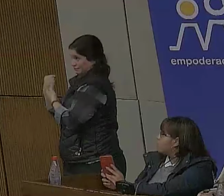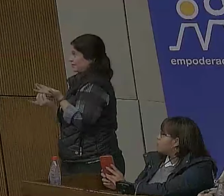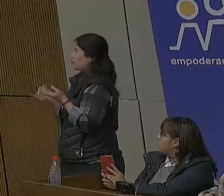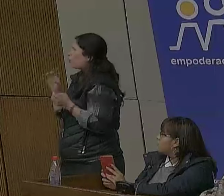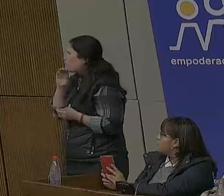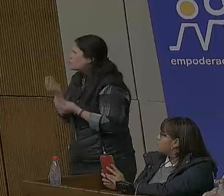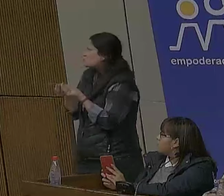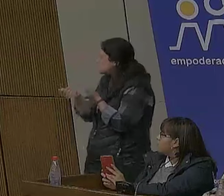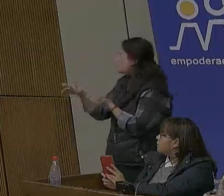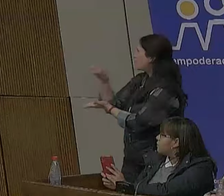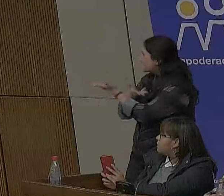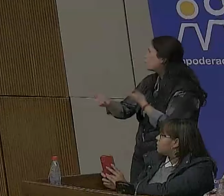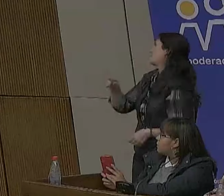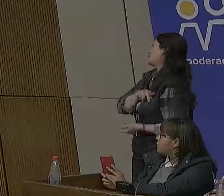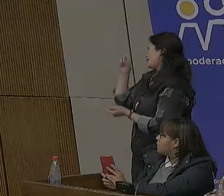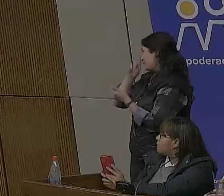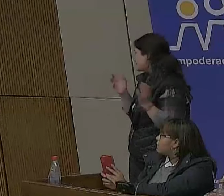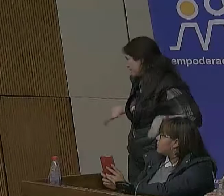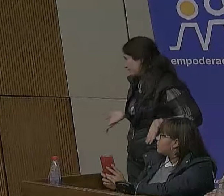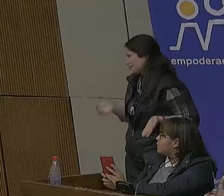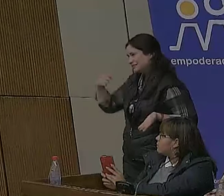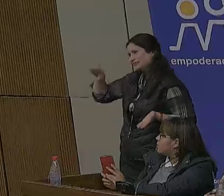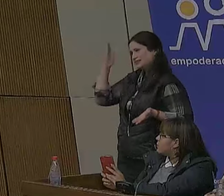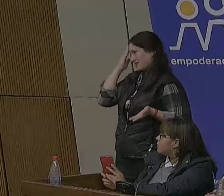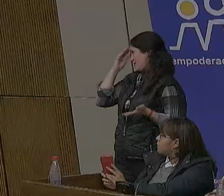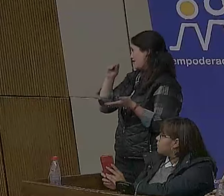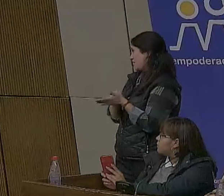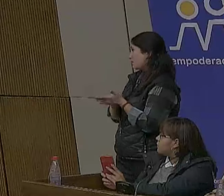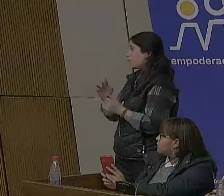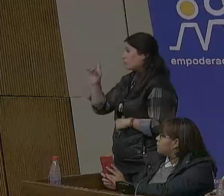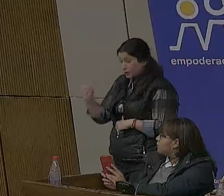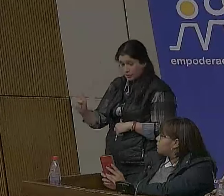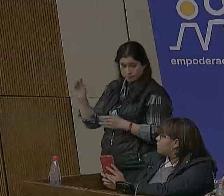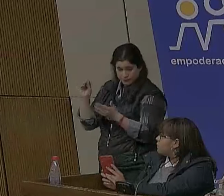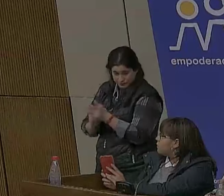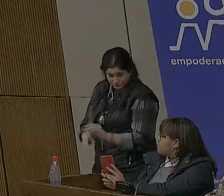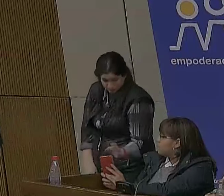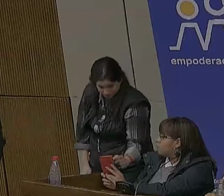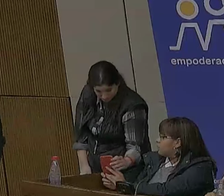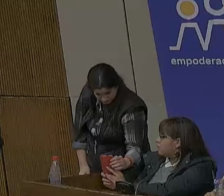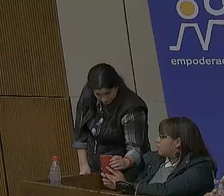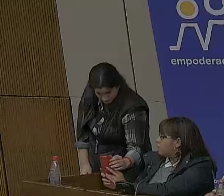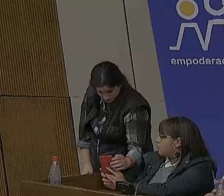discapacidad pagamos lo mismo, dice. ¿Y cómo podemos solucionar eso para que las personas con discapacidad puedan acceder a un laburo digno?